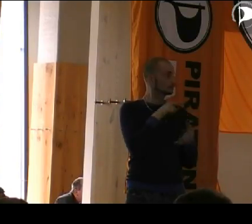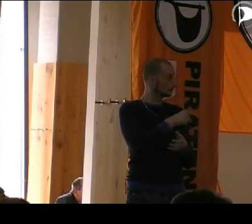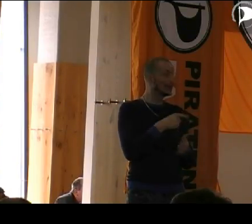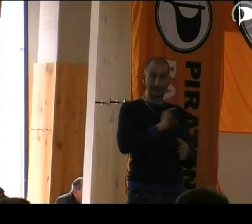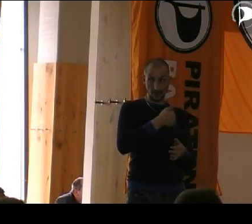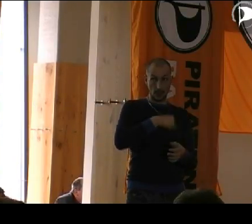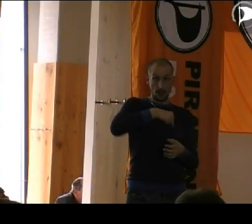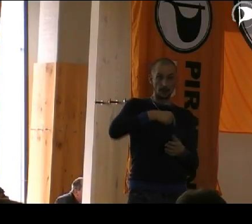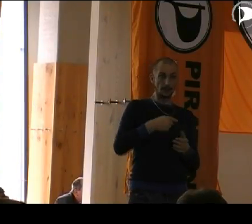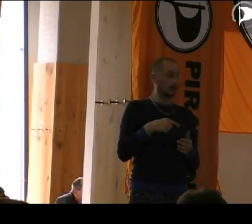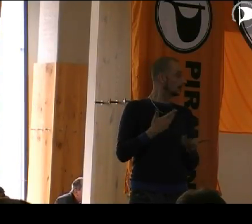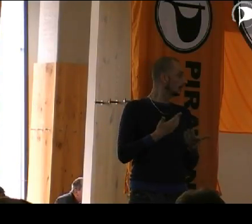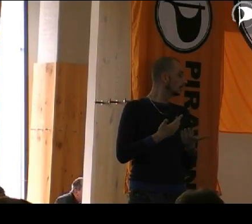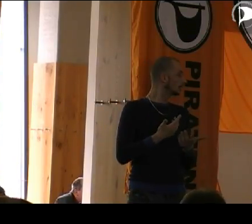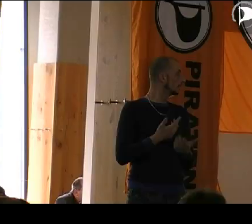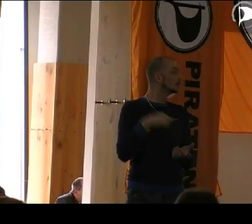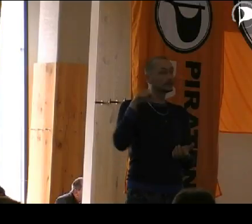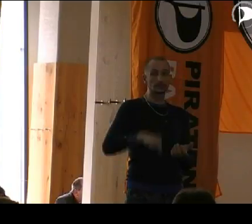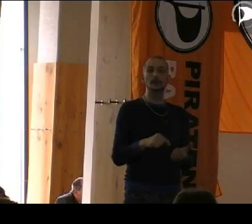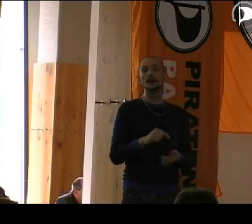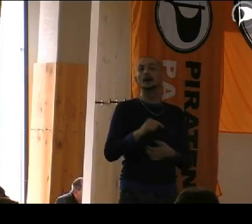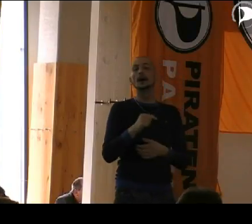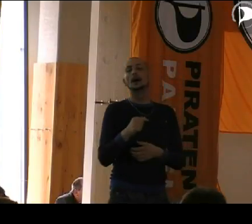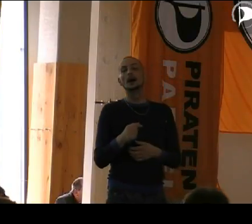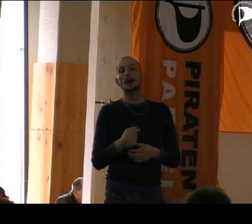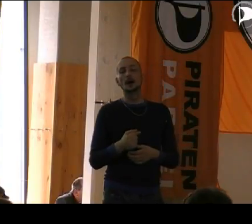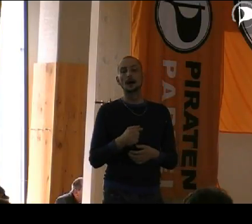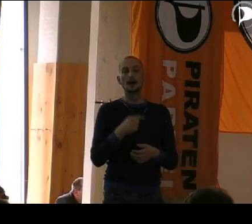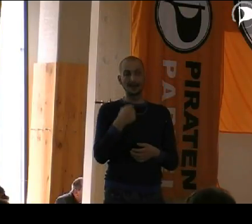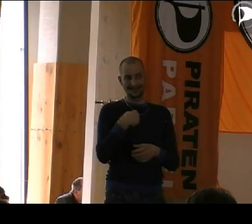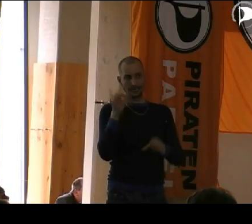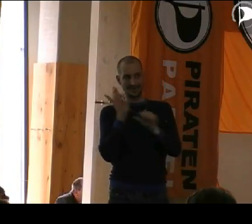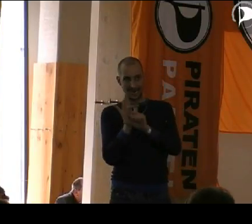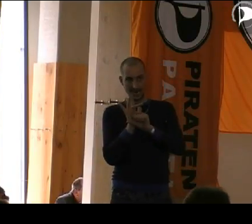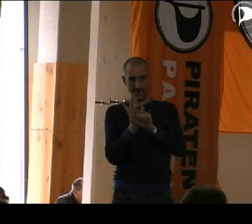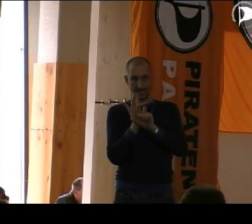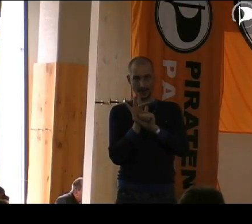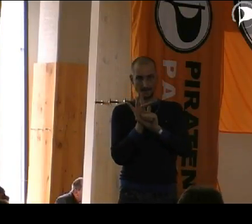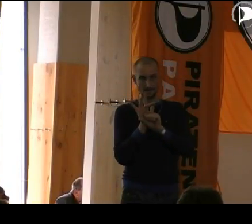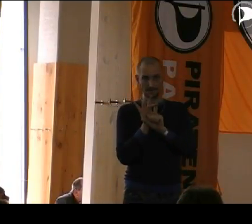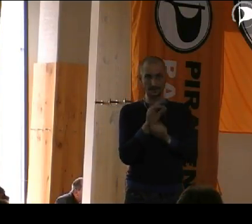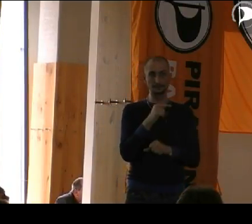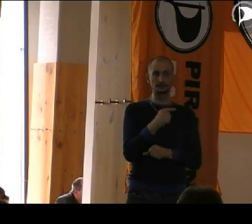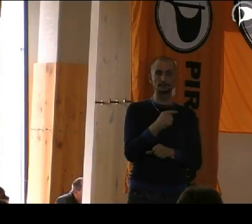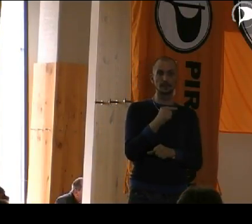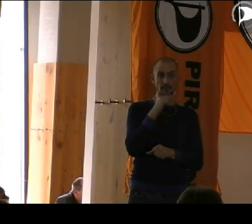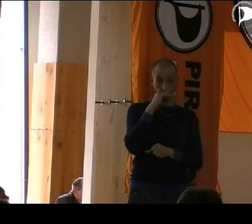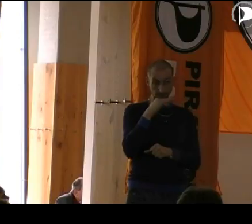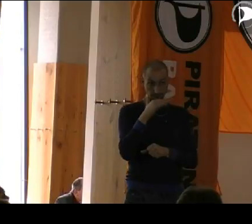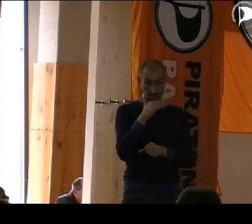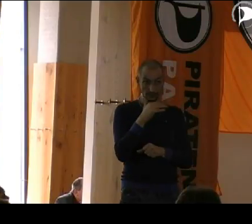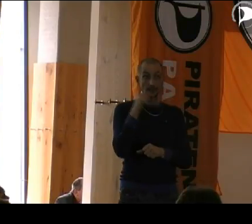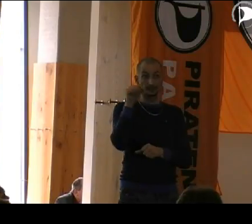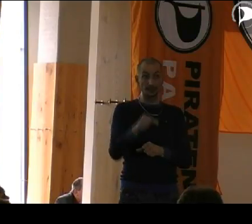schluss also zumal ich möchte ich dagegen sprechen wie die queen nur einer der konkurrenz enteilt ist was